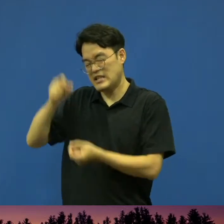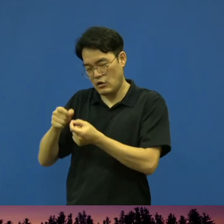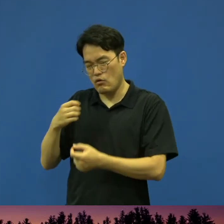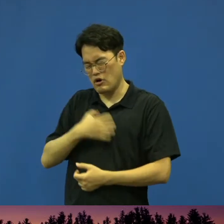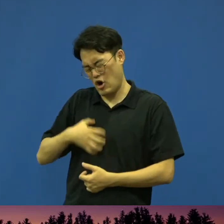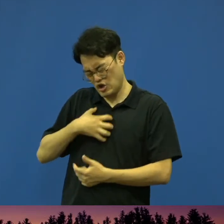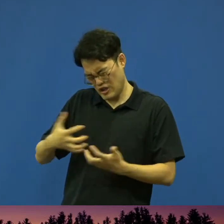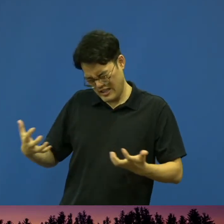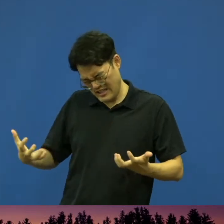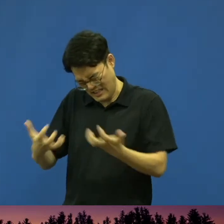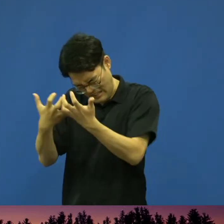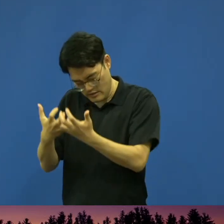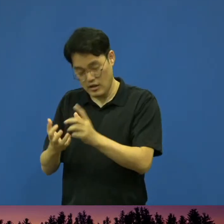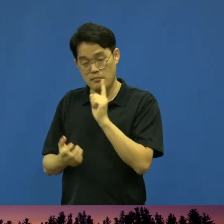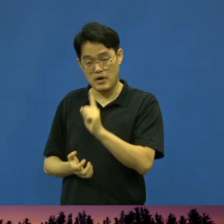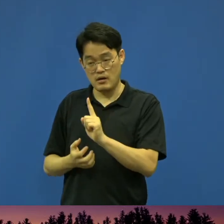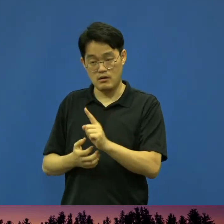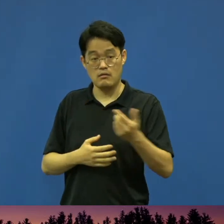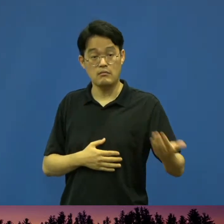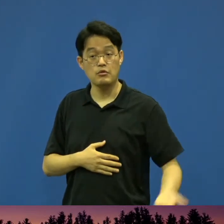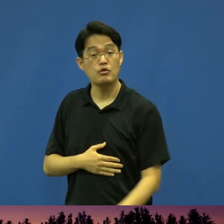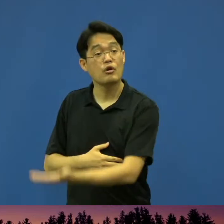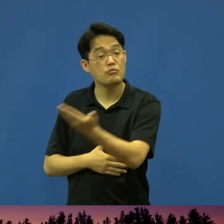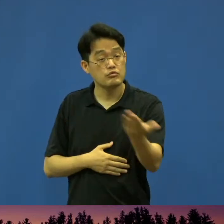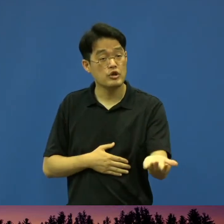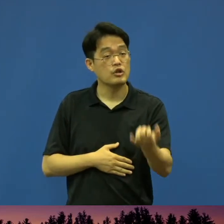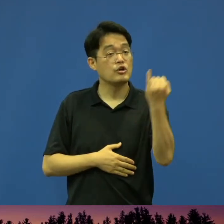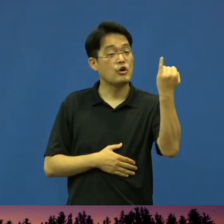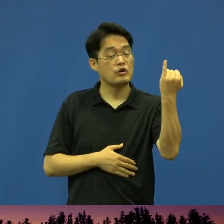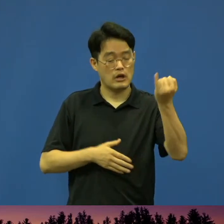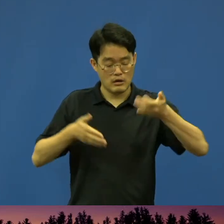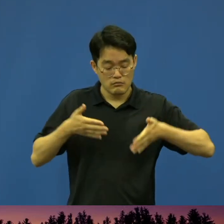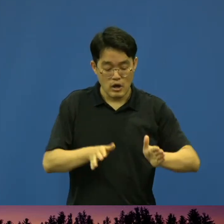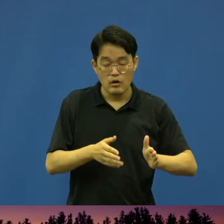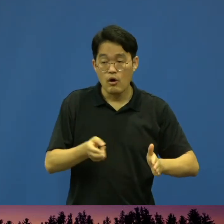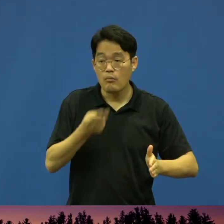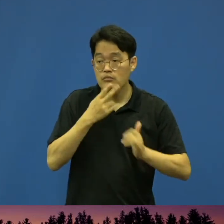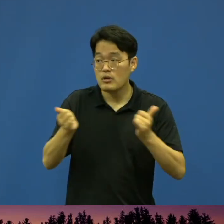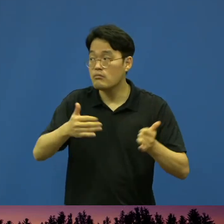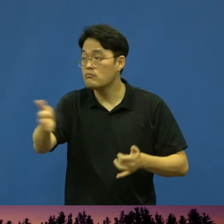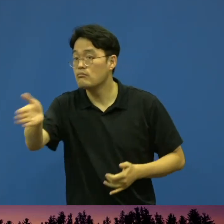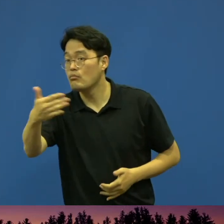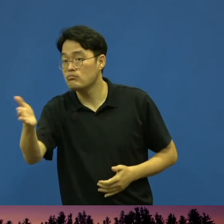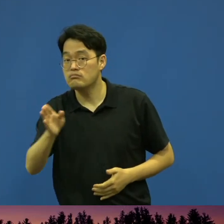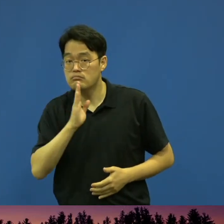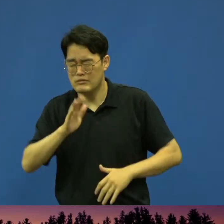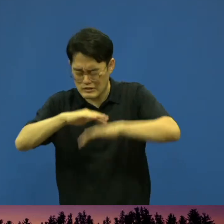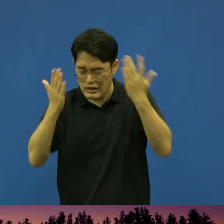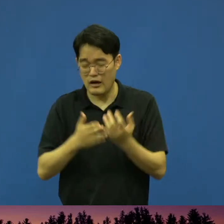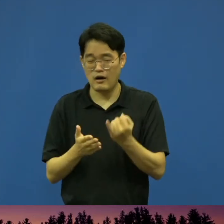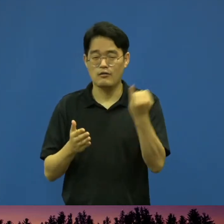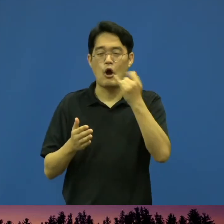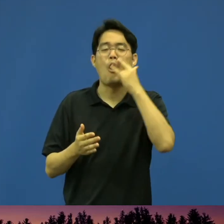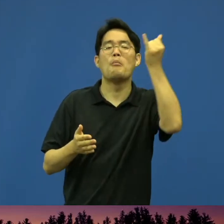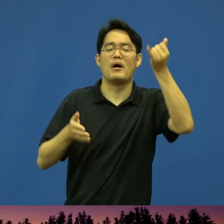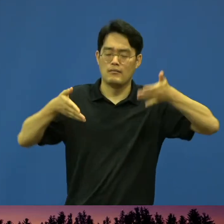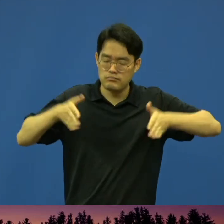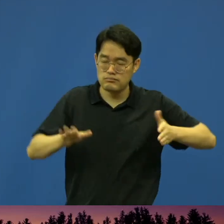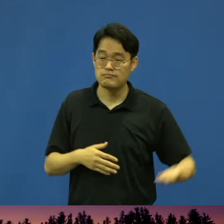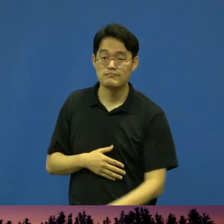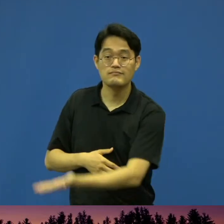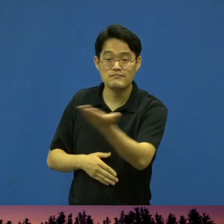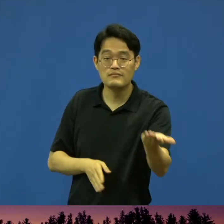여러분, 여기에서 여인에게서 태어나지 않은 사람이 어디 있습니까? 우리는 다 여인에게서 태어난 존재들입니다. 그 사람들은